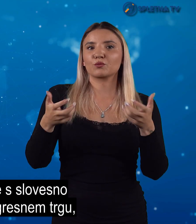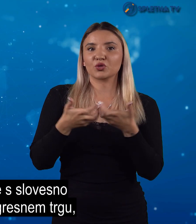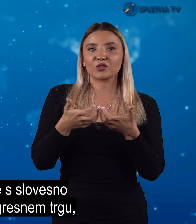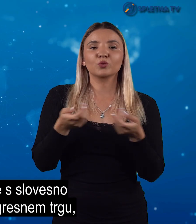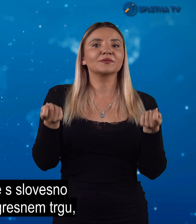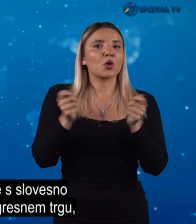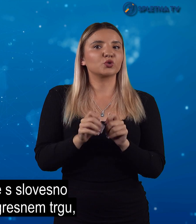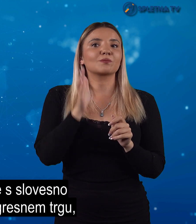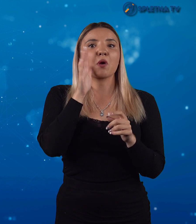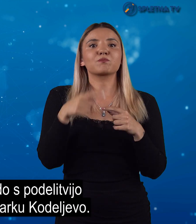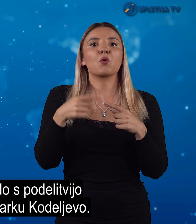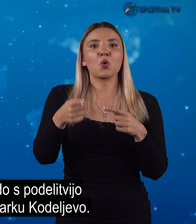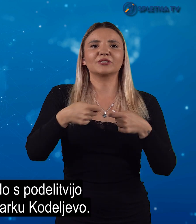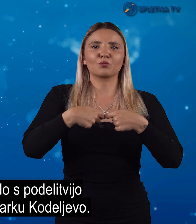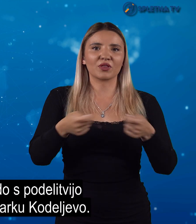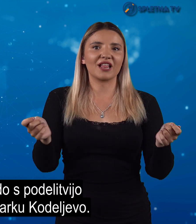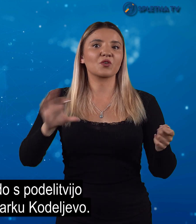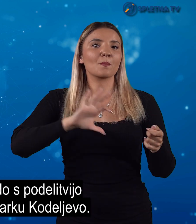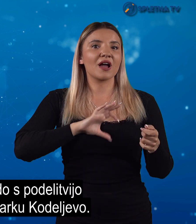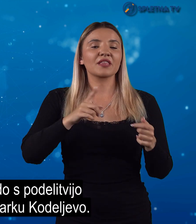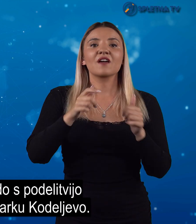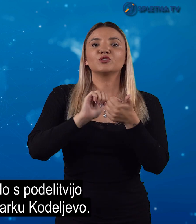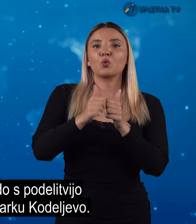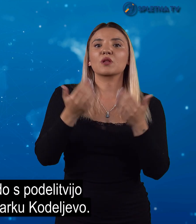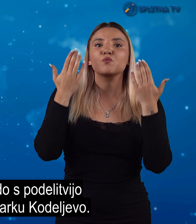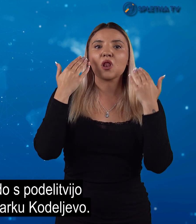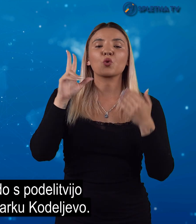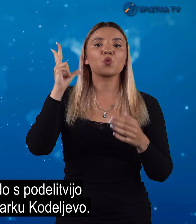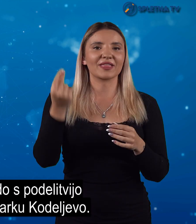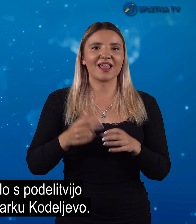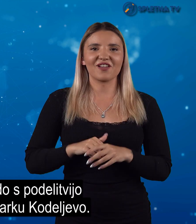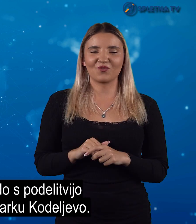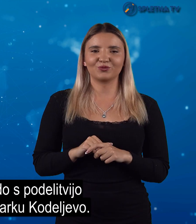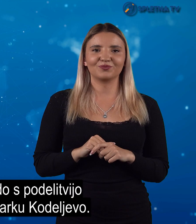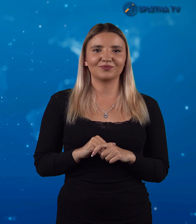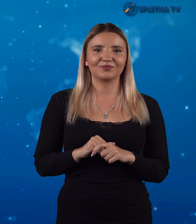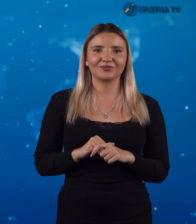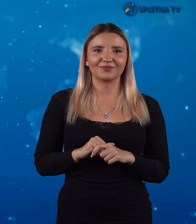na Kongresnem trgu, zaključile pa se bodo s podelitvijo medalj v športnem parku Kodeljevo.